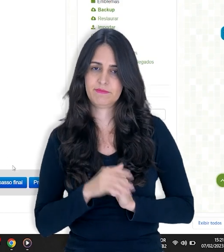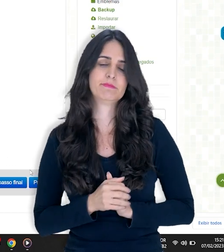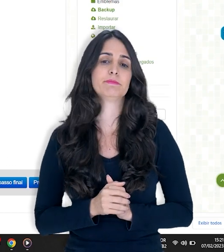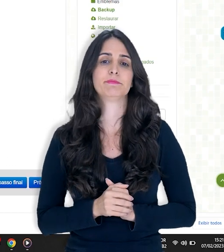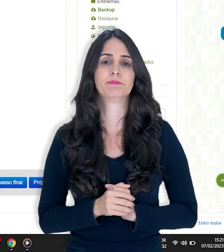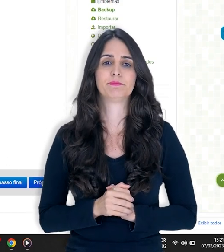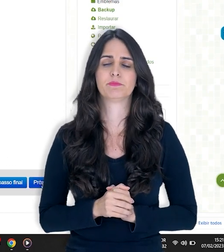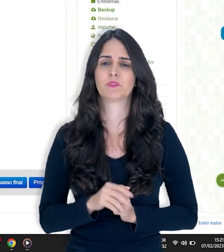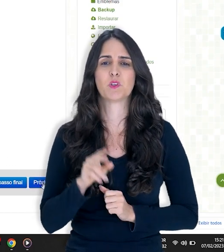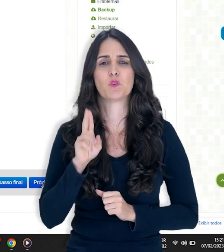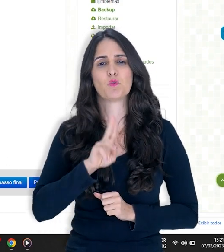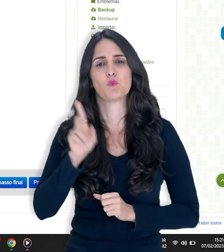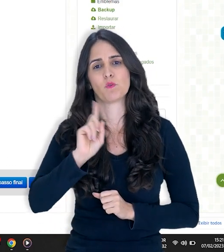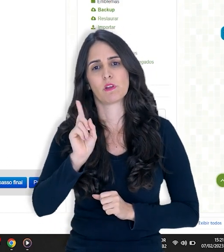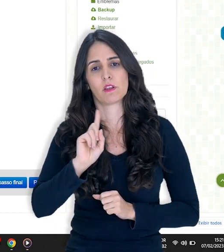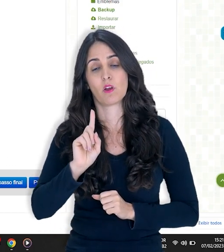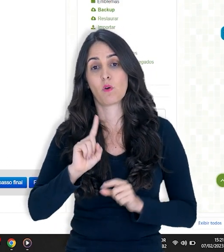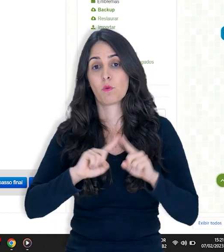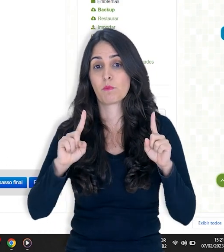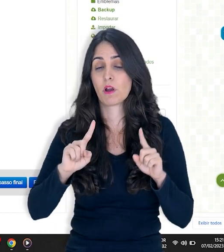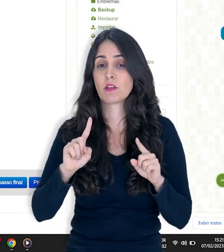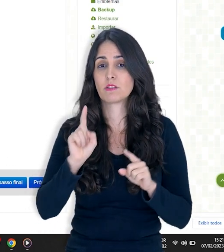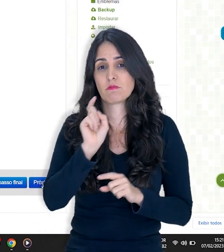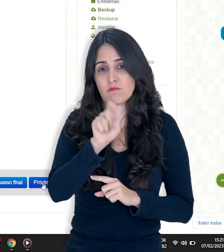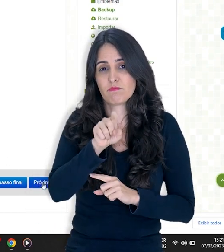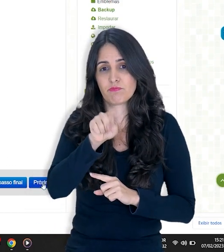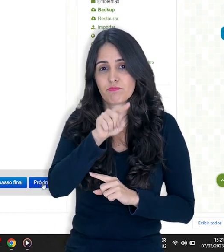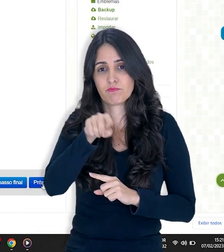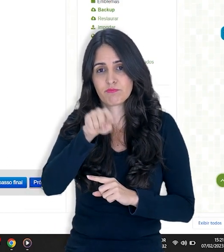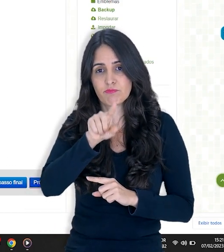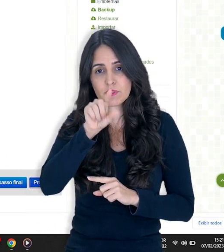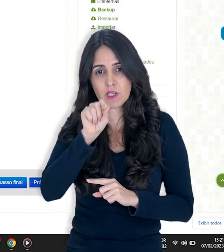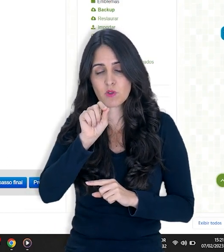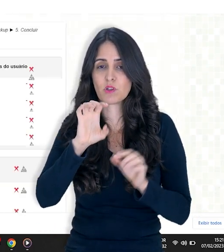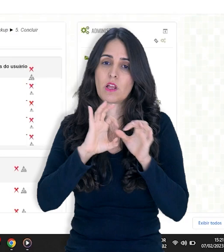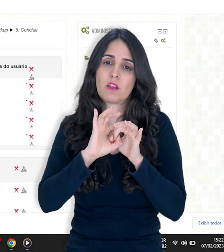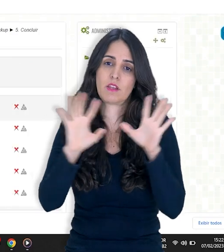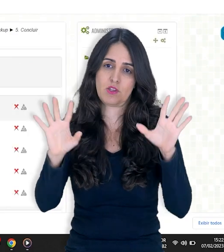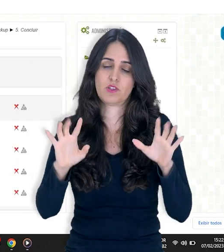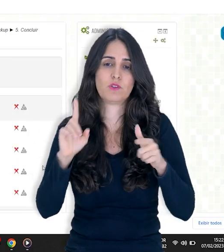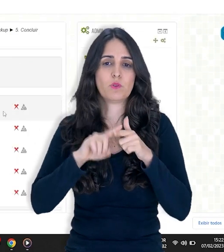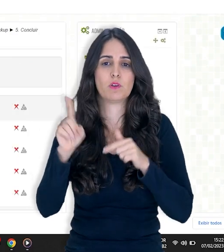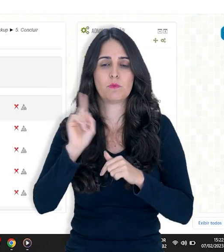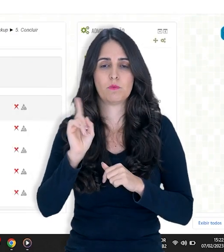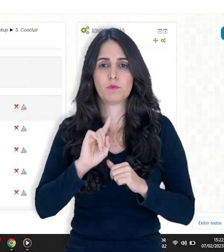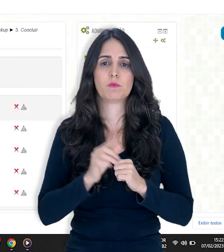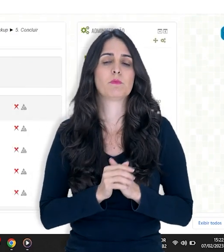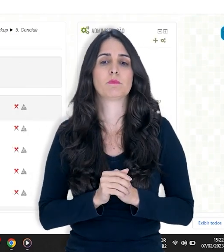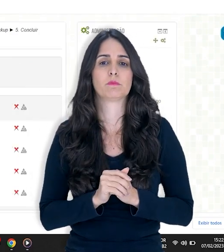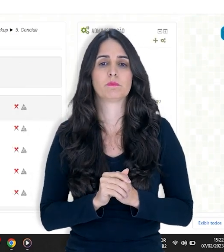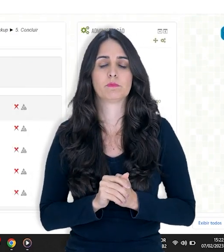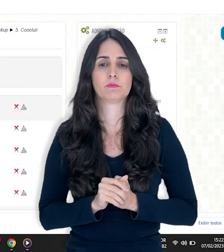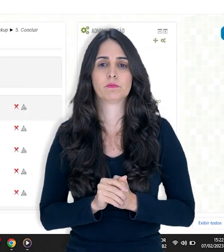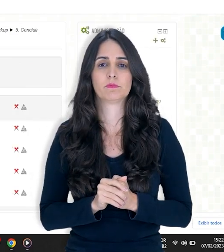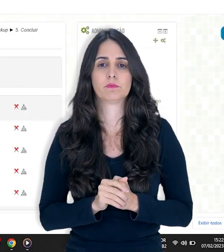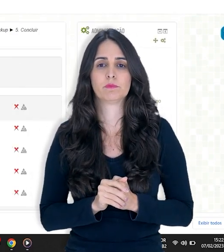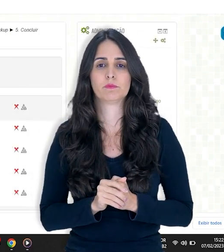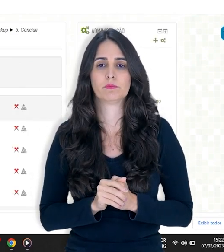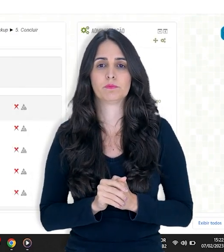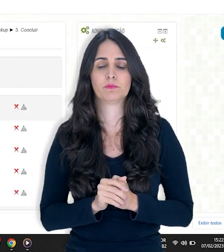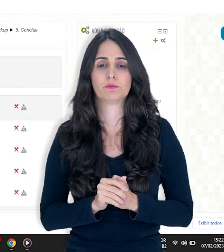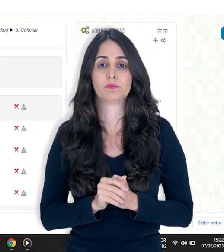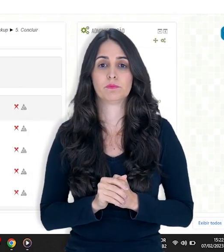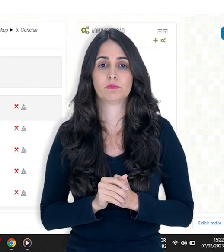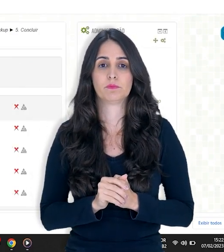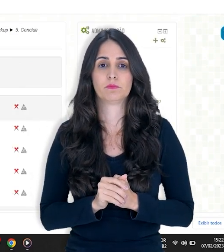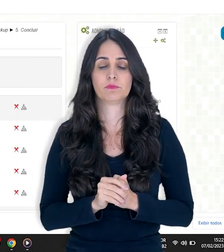bom? Nesse caso, a gente não vai levar, mas eu vou deixar marcado mesmo assim. Não tem problema. E agora eu vou selecionar a